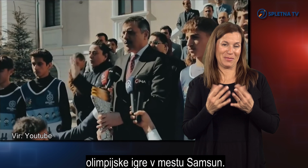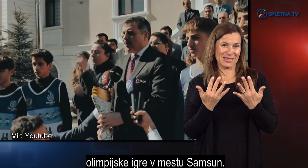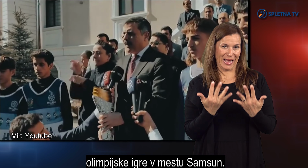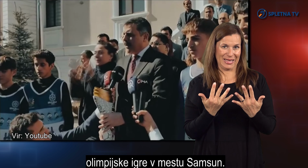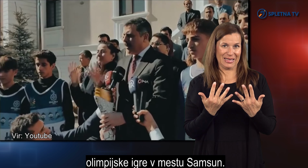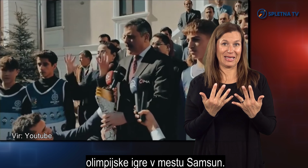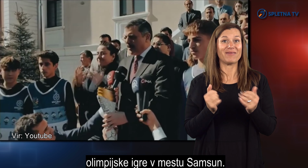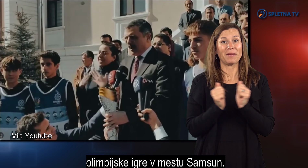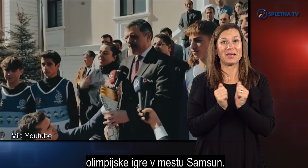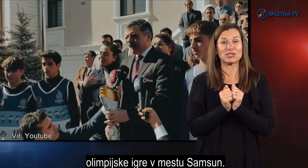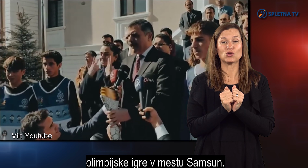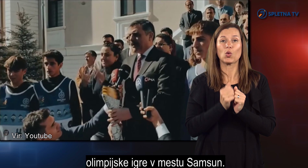Samsun.